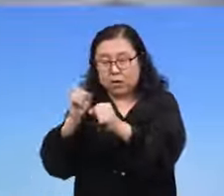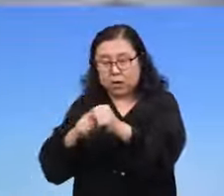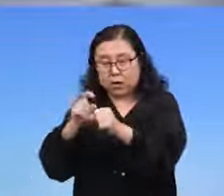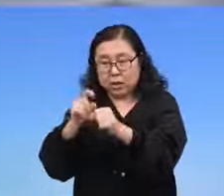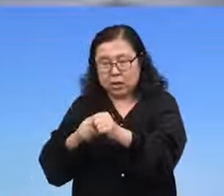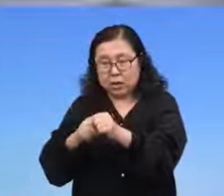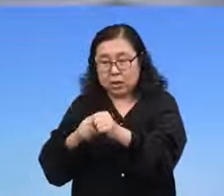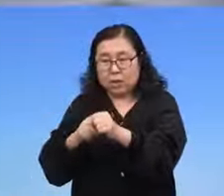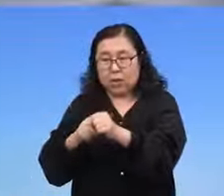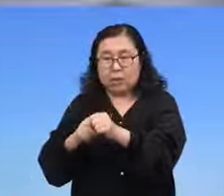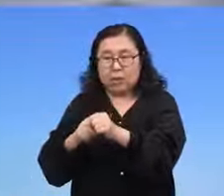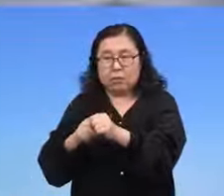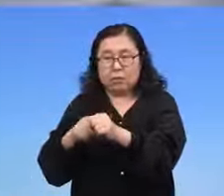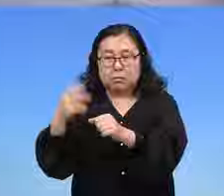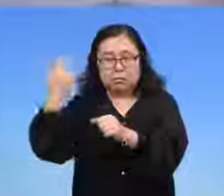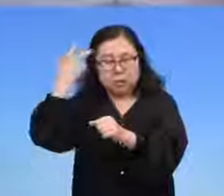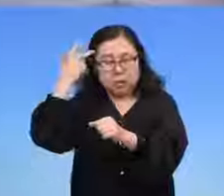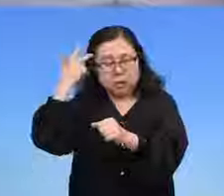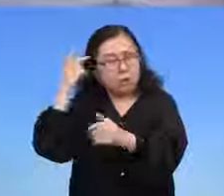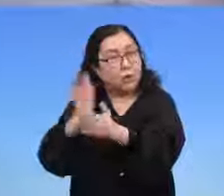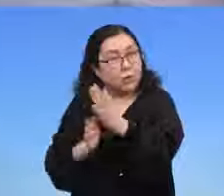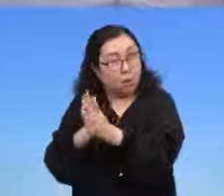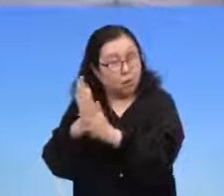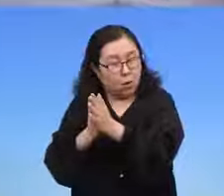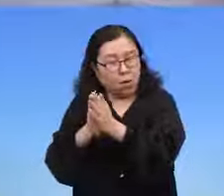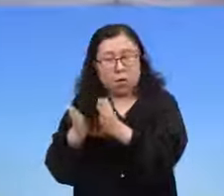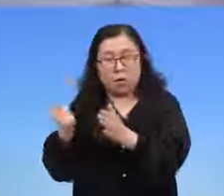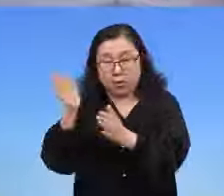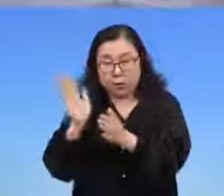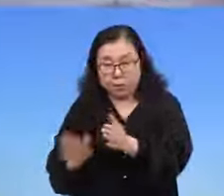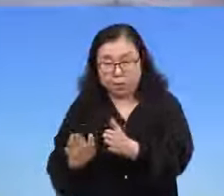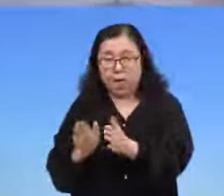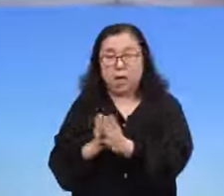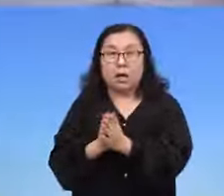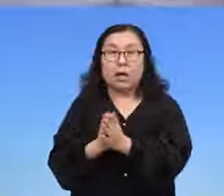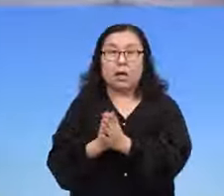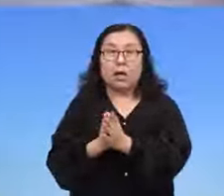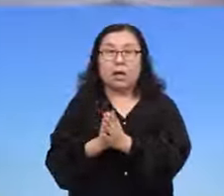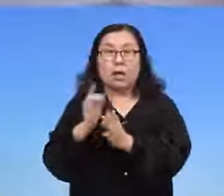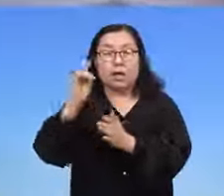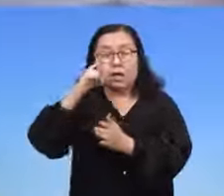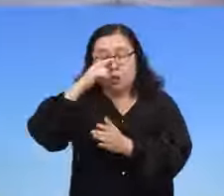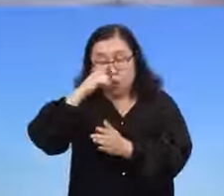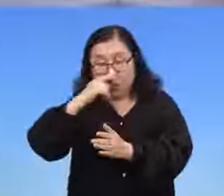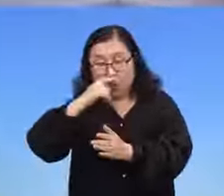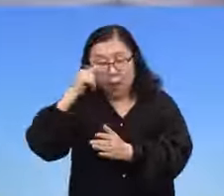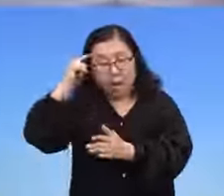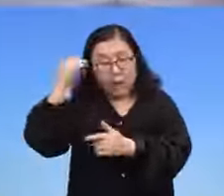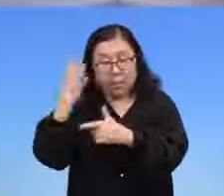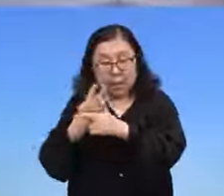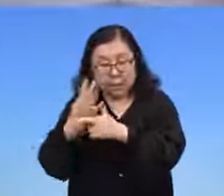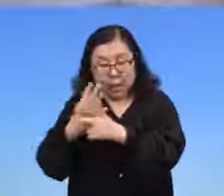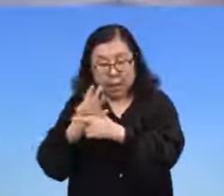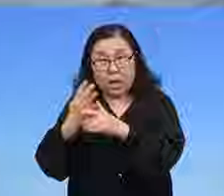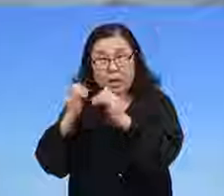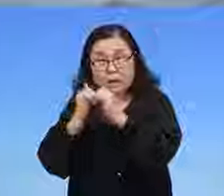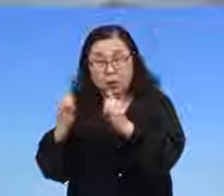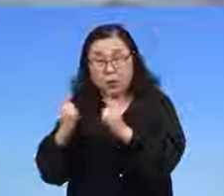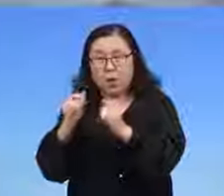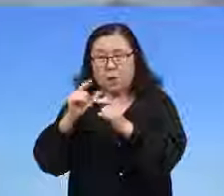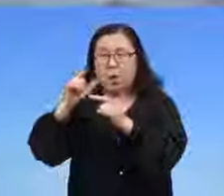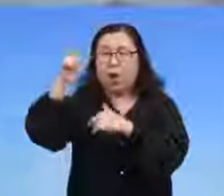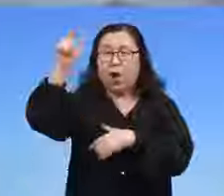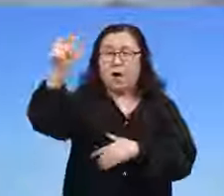모릅니다. 그래서 엉뚱한 곳 헤매고 있는 거 아닙니까? 그렇지만 이런 지식이 하나도 없었던 동방 박사들도 그 먼